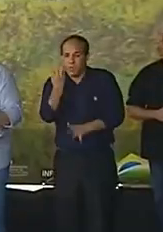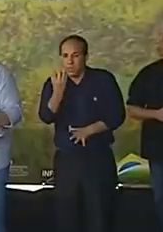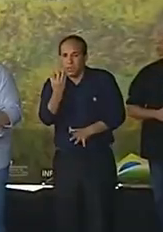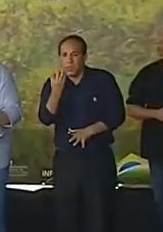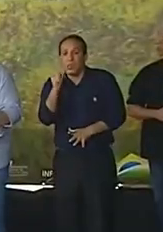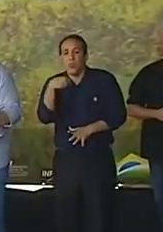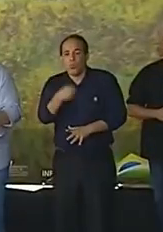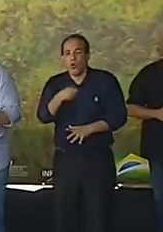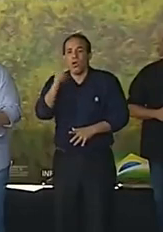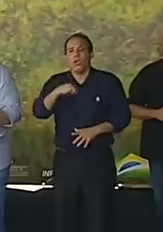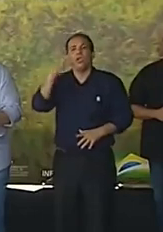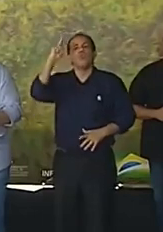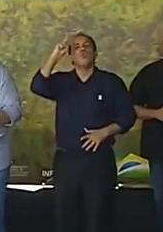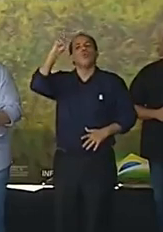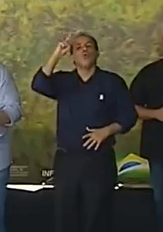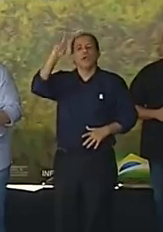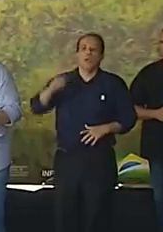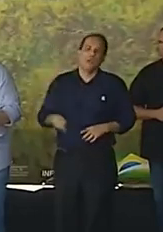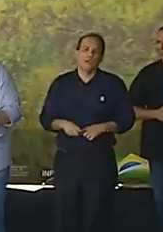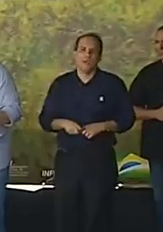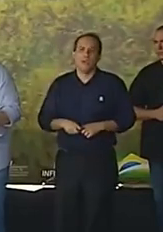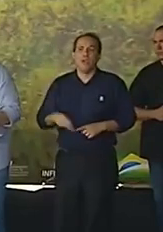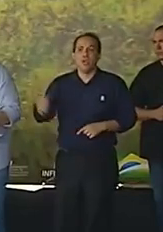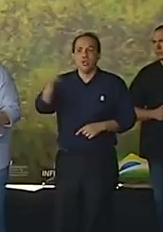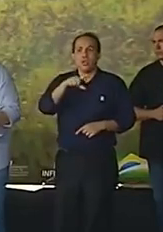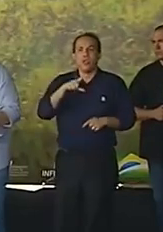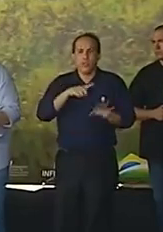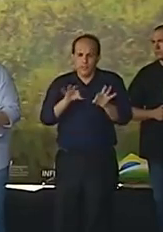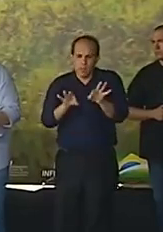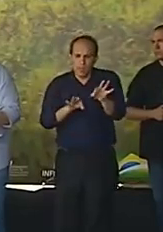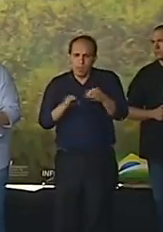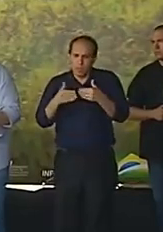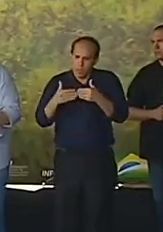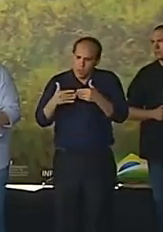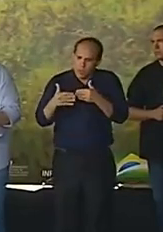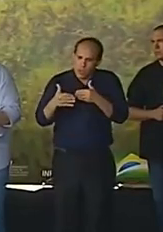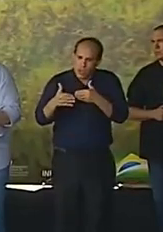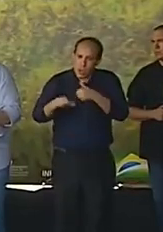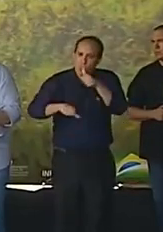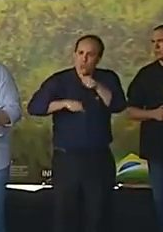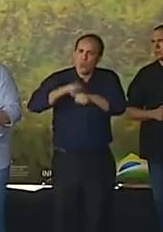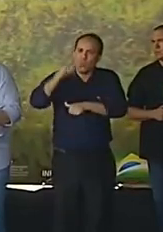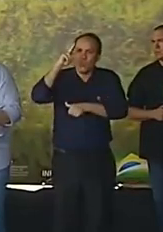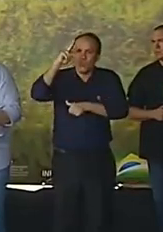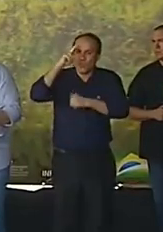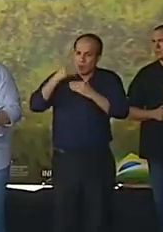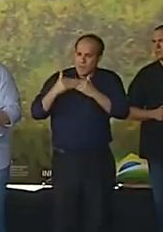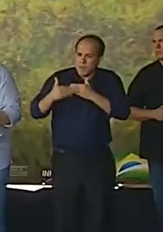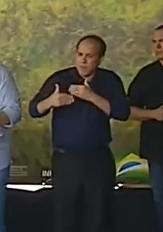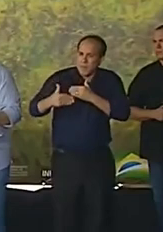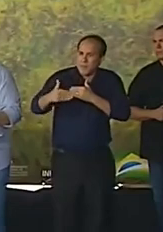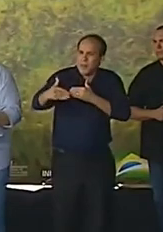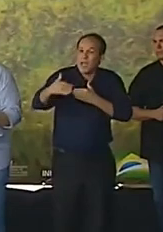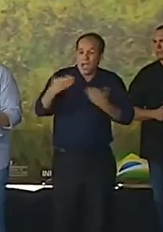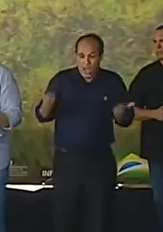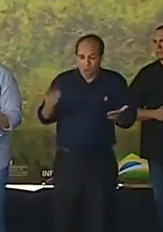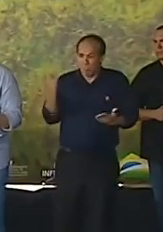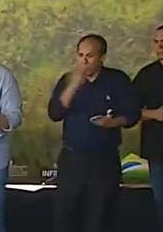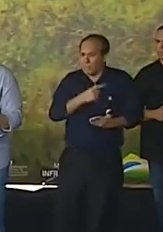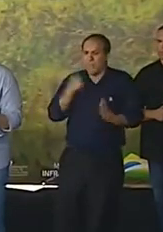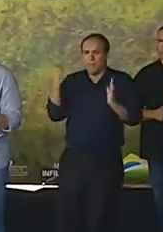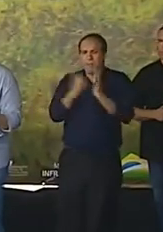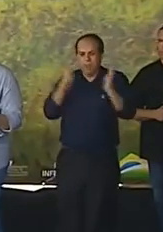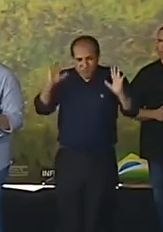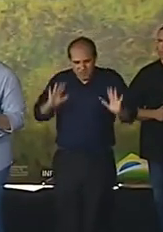Isso é para entrar na história. Nós estamos escrevendo a história nesse momento. E hoje é o momento de celebrar. E